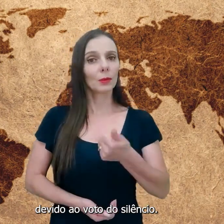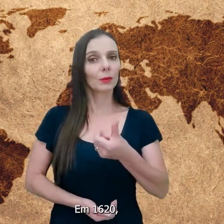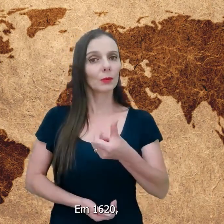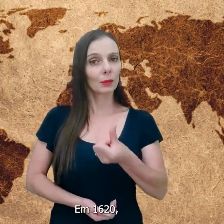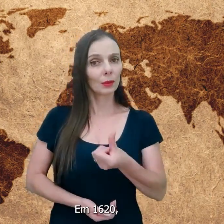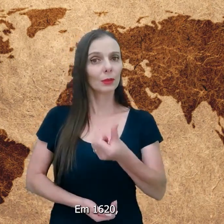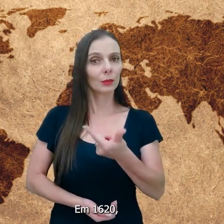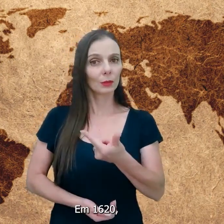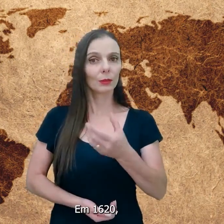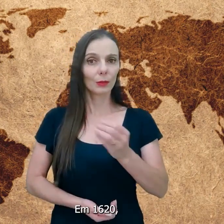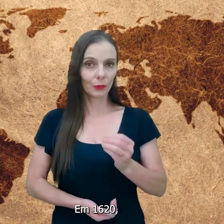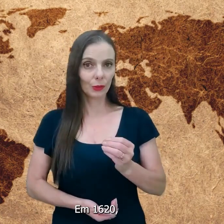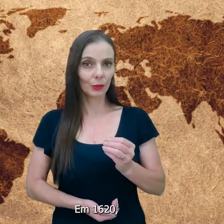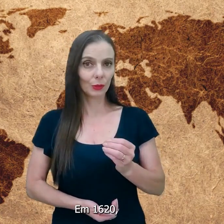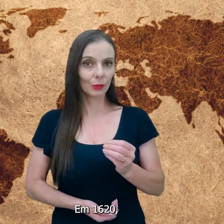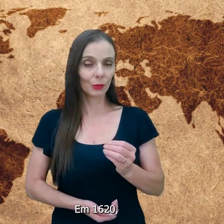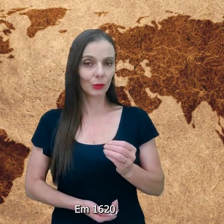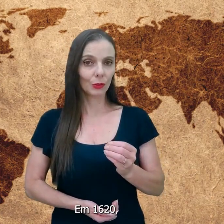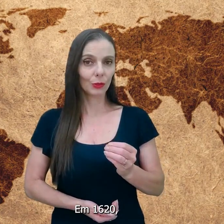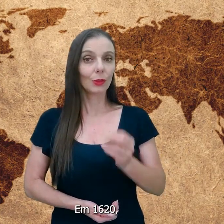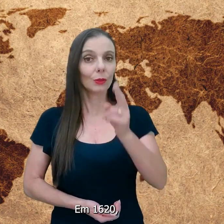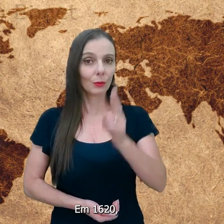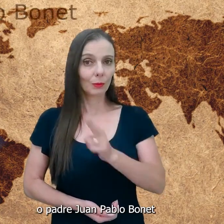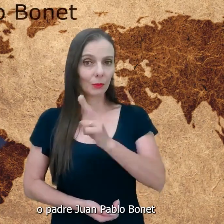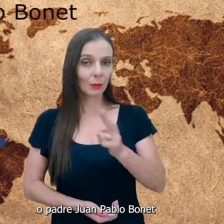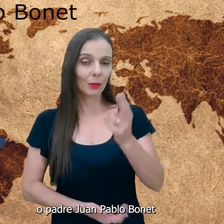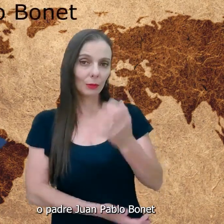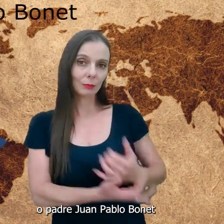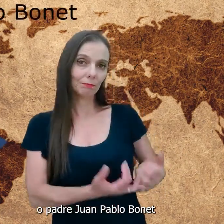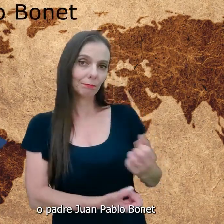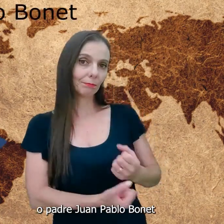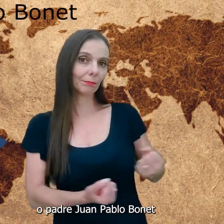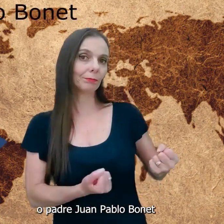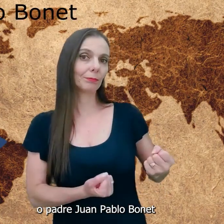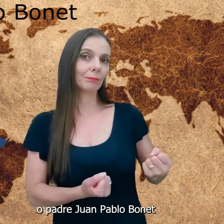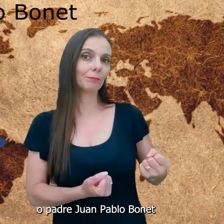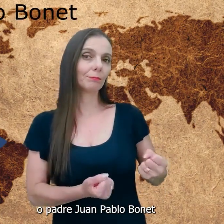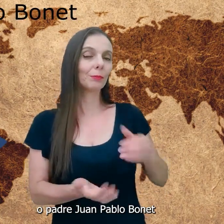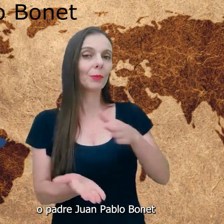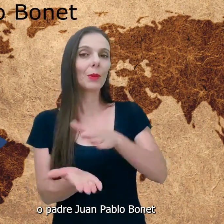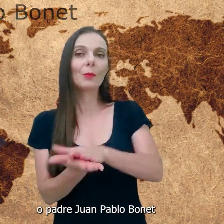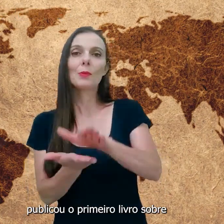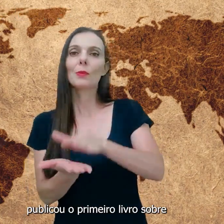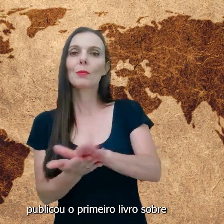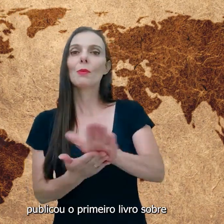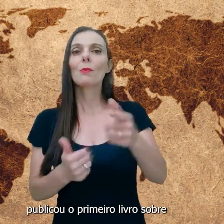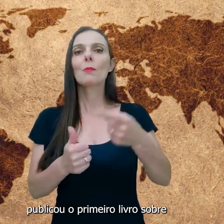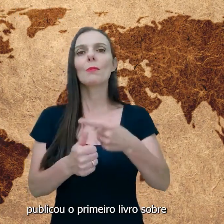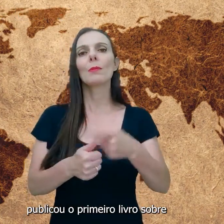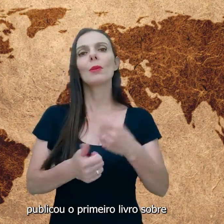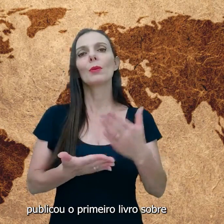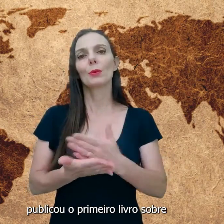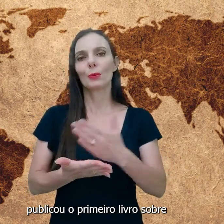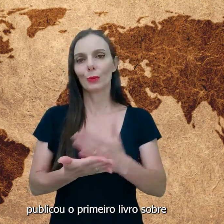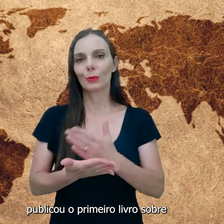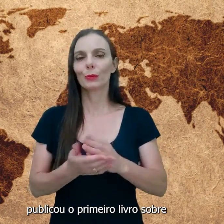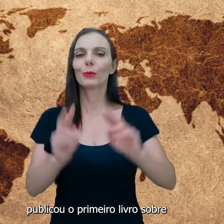Em 1620, o padre Juan Pablo Bonet publicou o primeiro livro